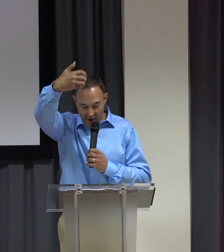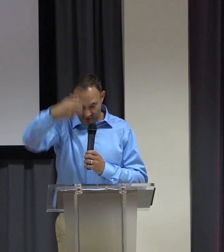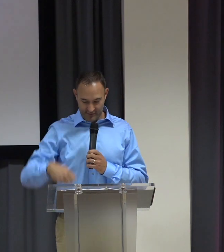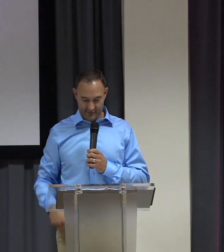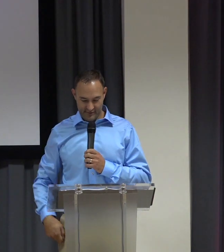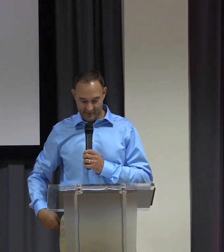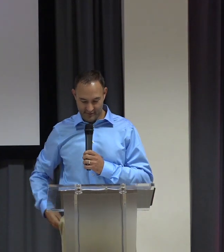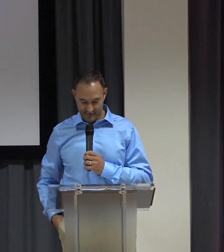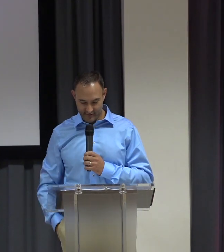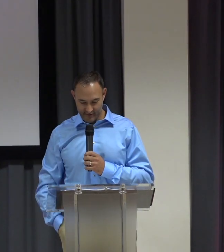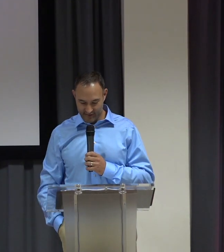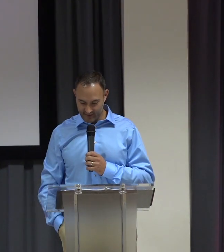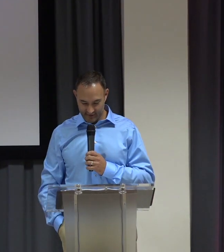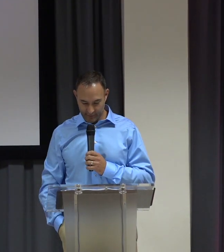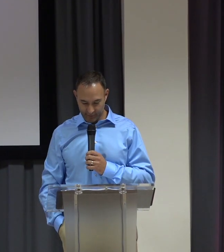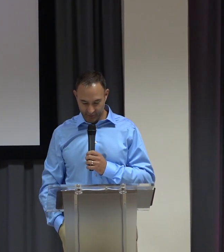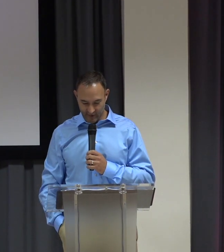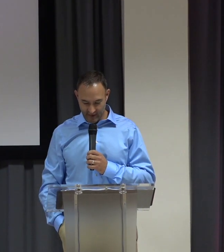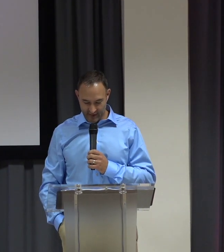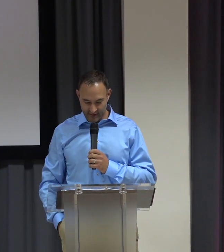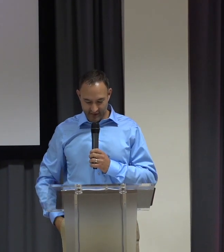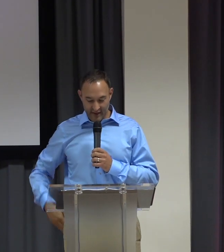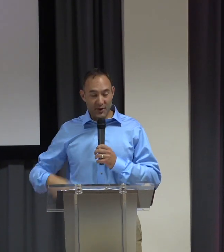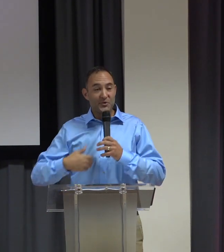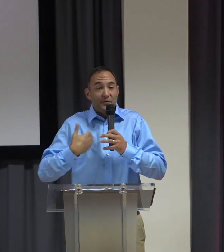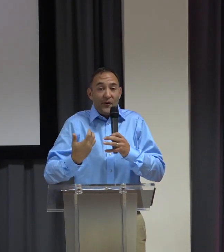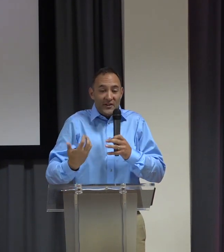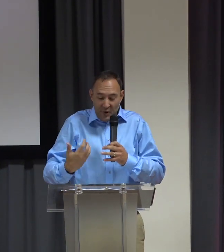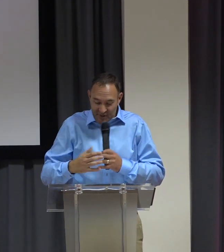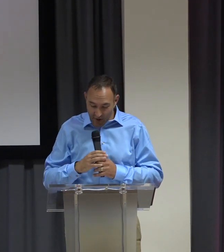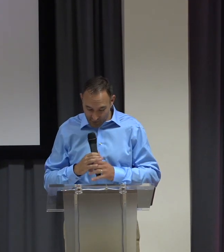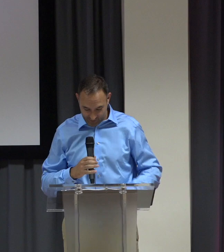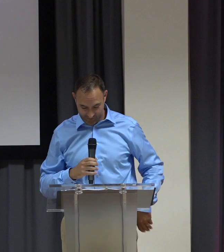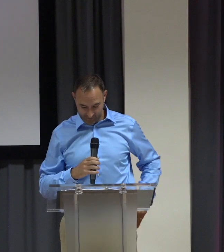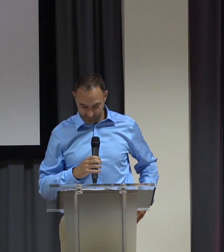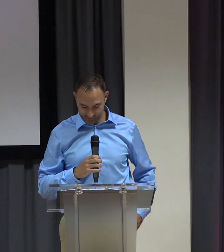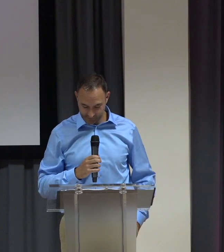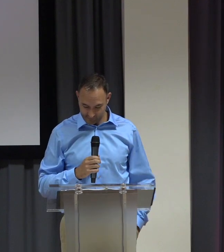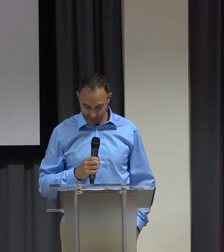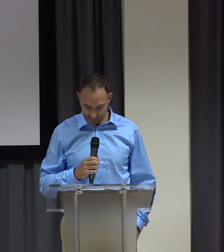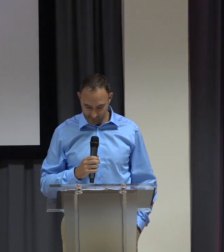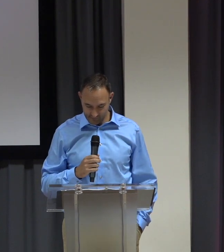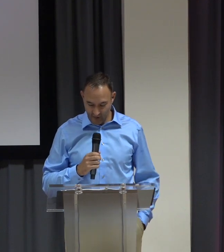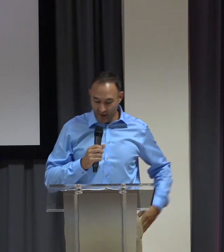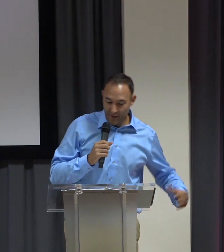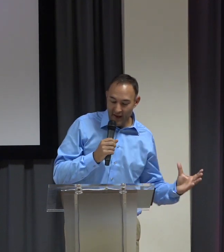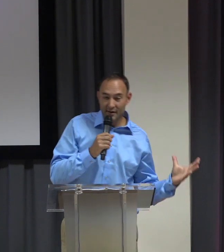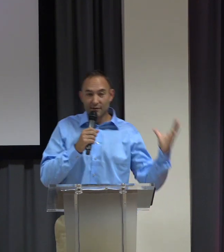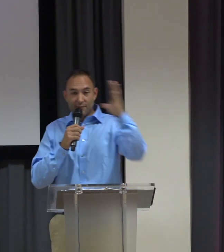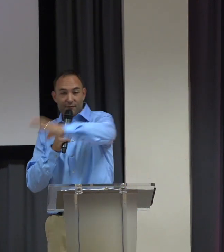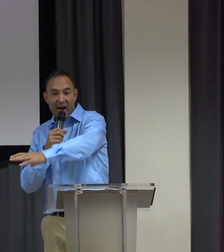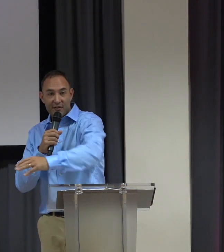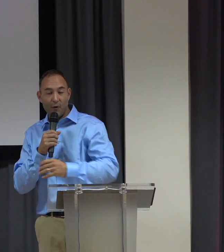into hell." mais craignez celui qui peut vous envoyer en enfer. And he was referring to himself. Et il parlait de lui-même.